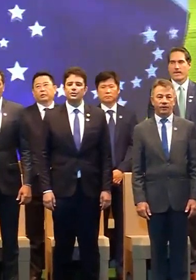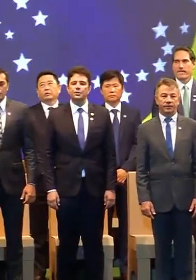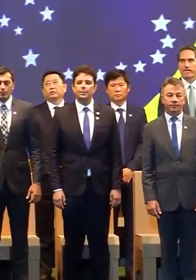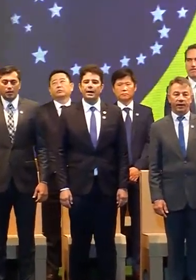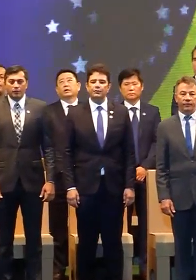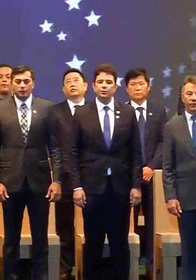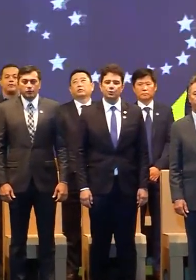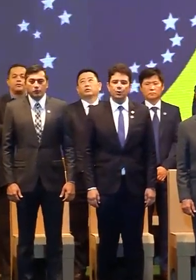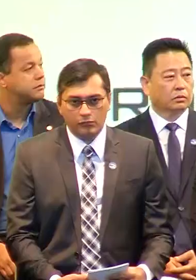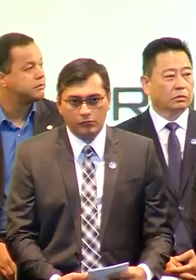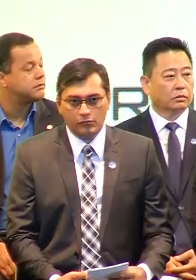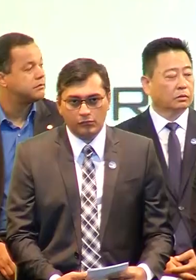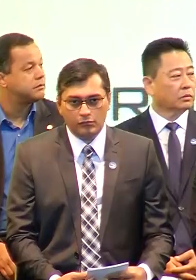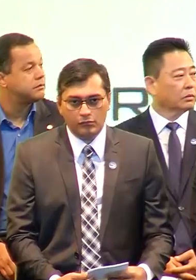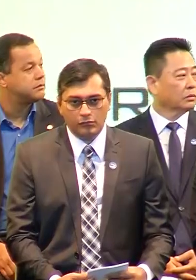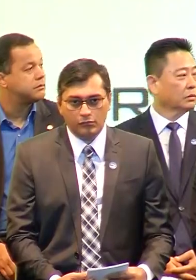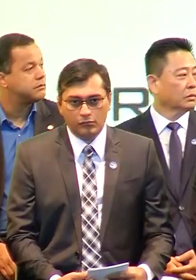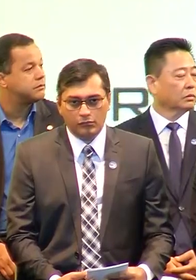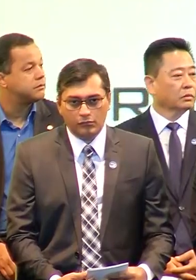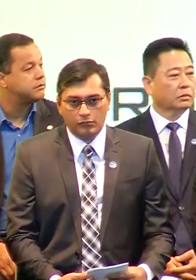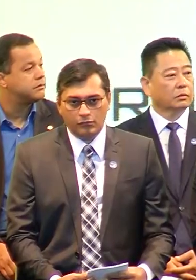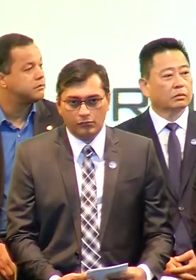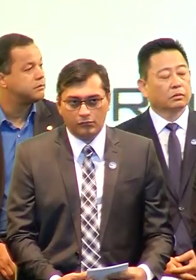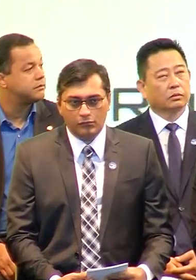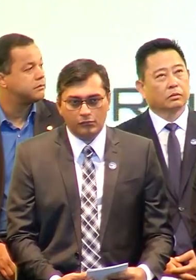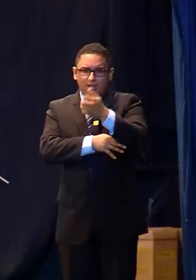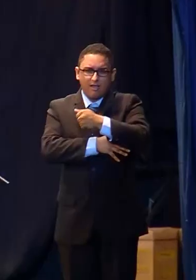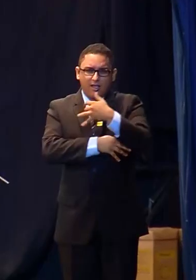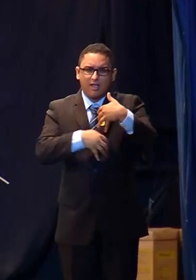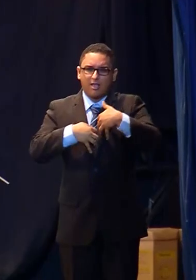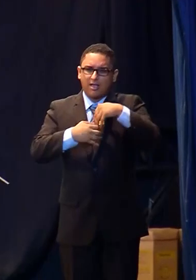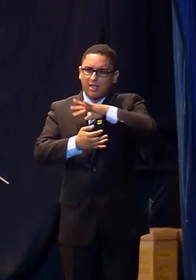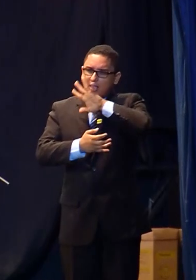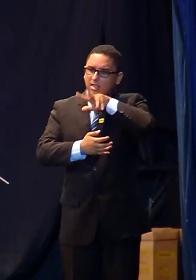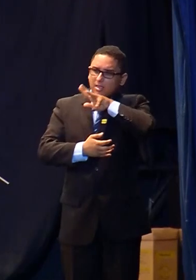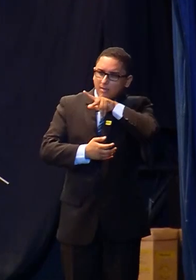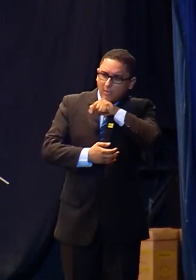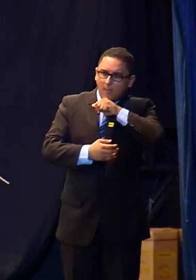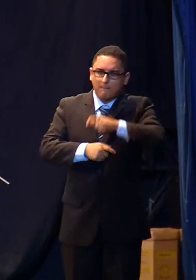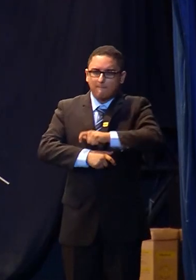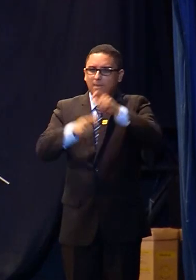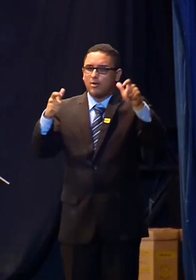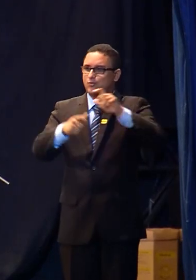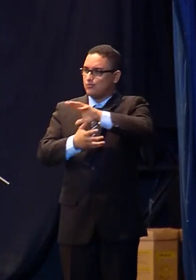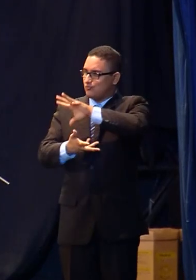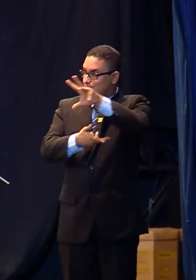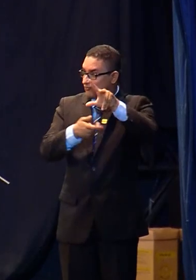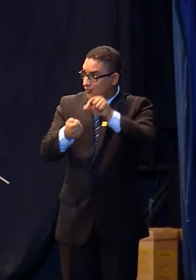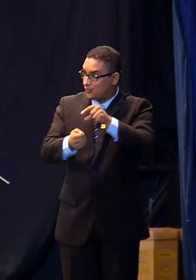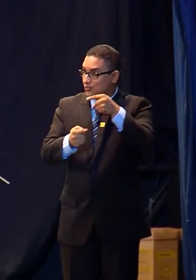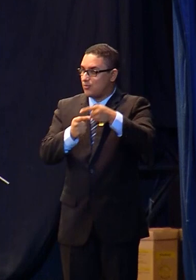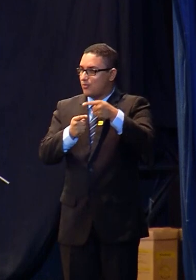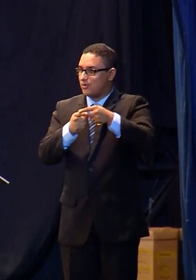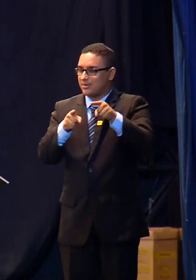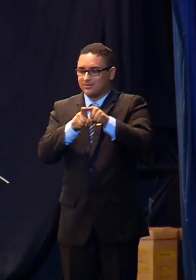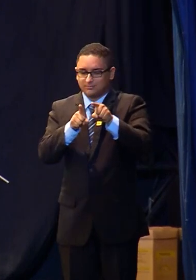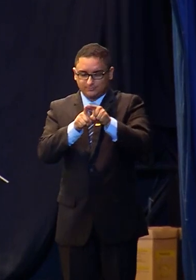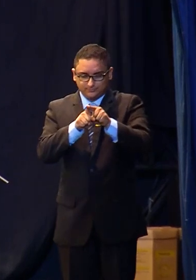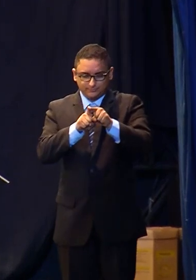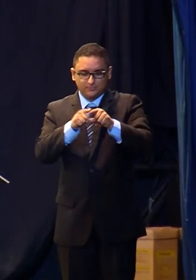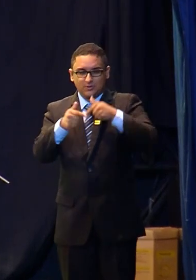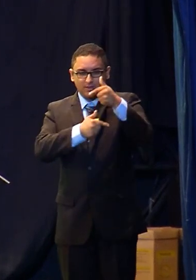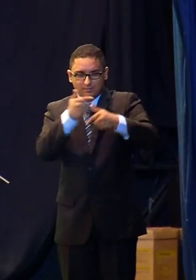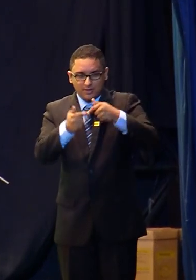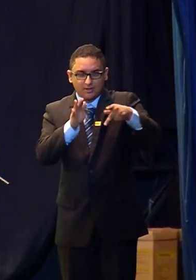Polo Industrial de Manaus. O governador do Amazonas, Wilson Lima, teceu elogios à vinda de Bolsonaro ao estado, a segunda